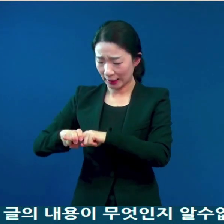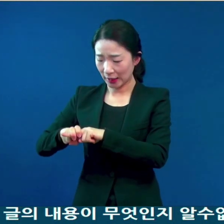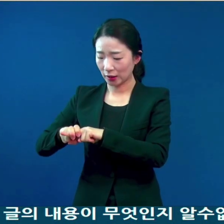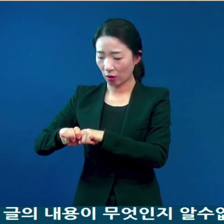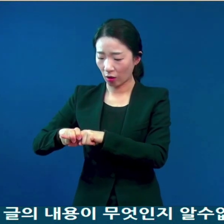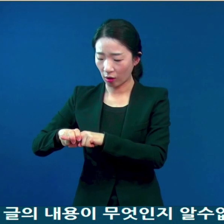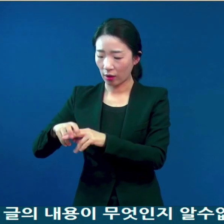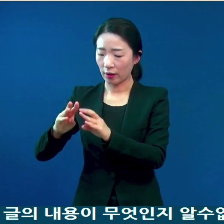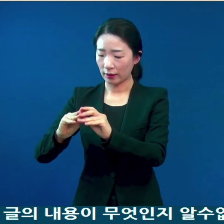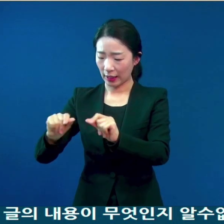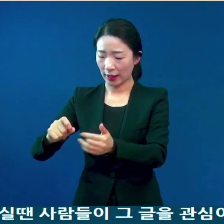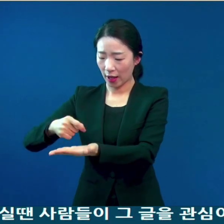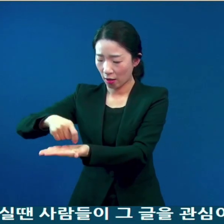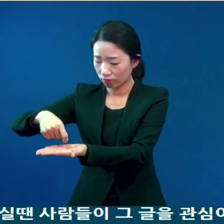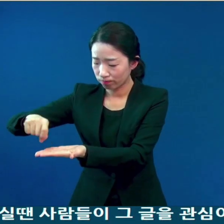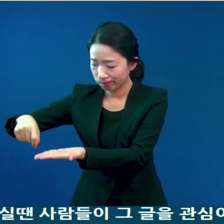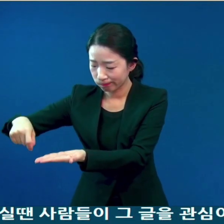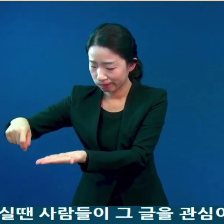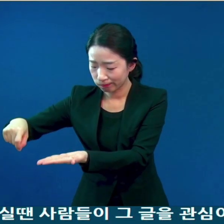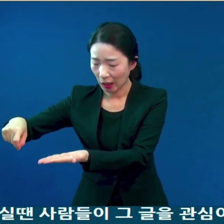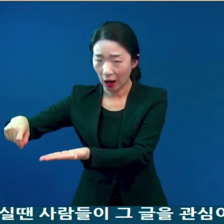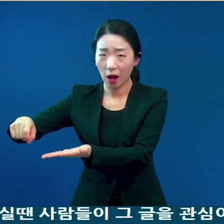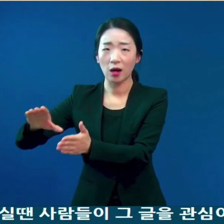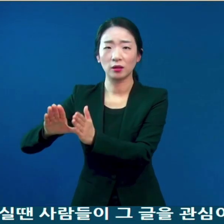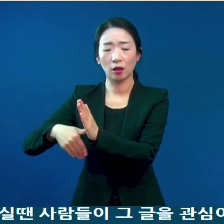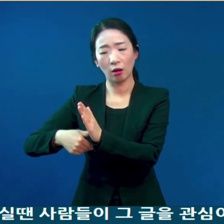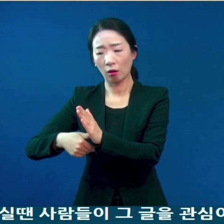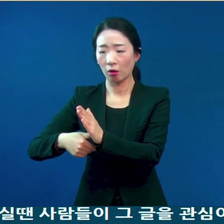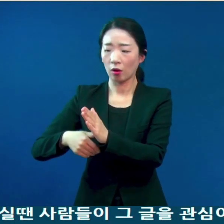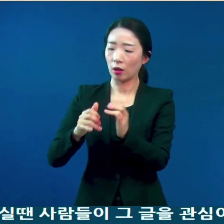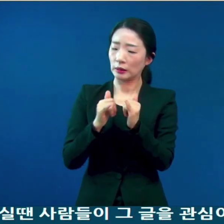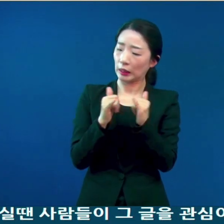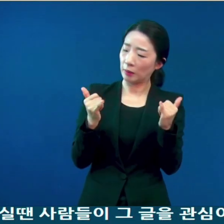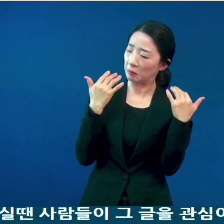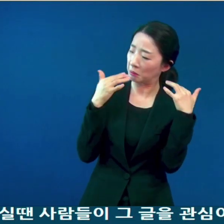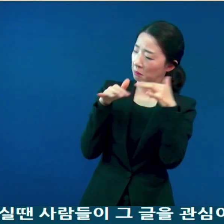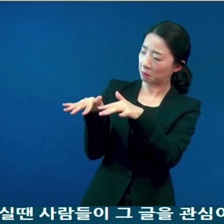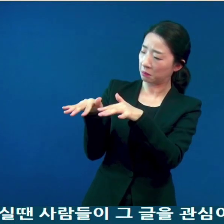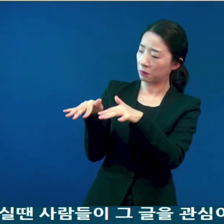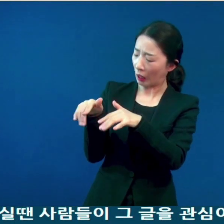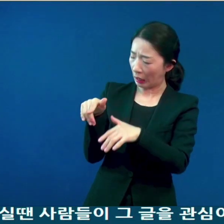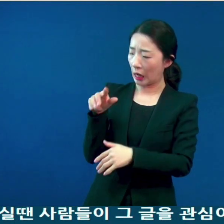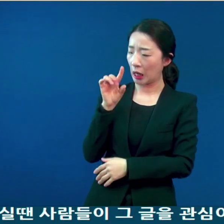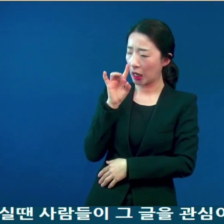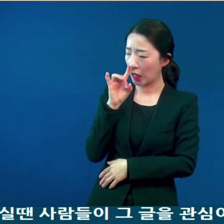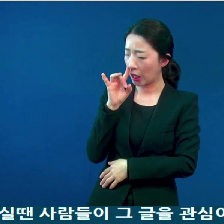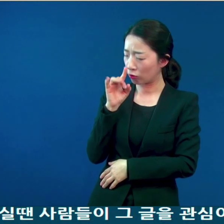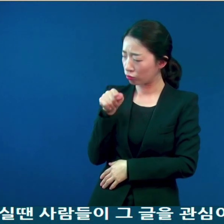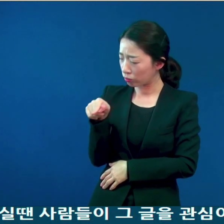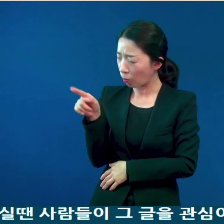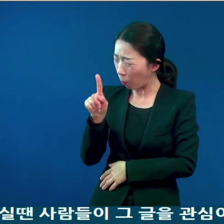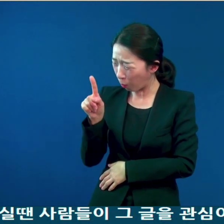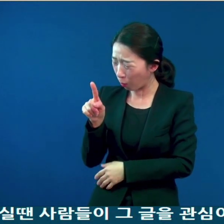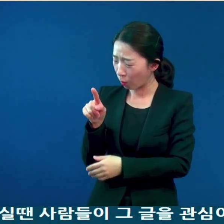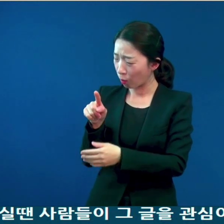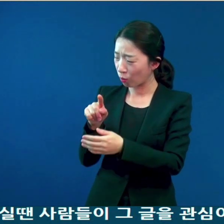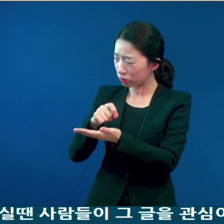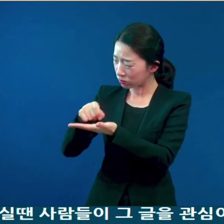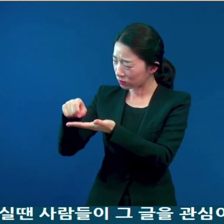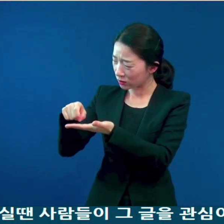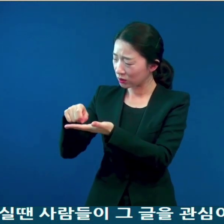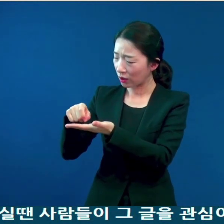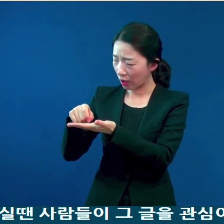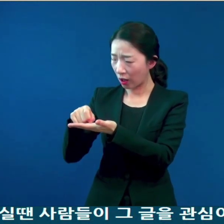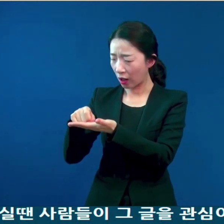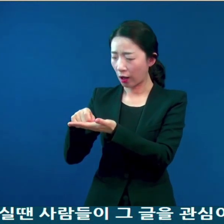쓰실 때는 대부분의 사람들이 무슨 글을 쓰시나 거기에 관심을 가지고 살펴봤을 것